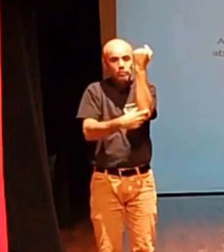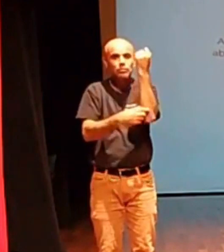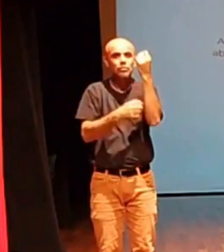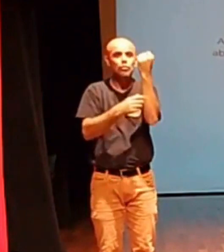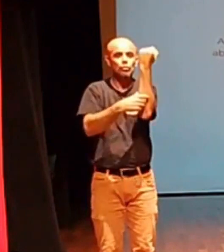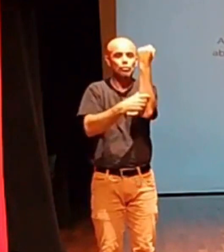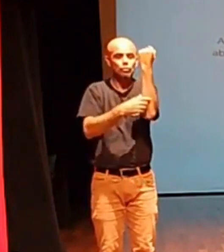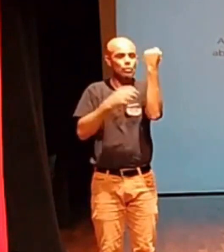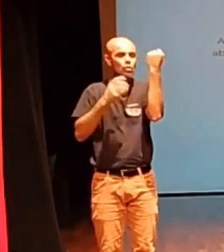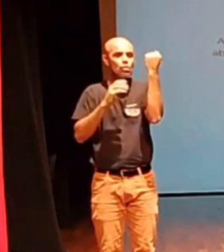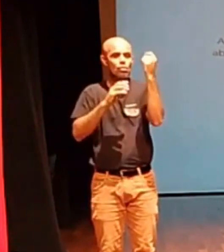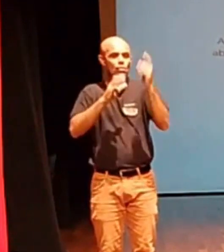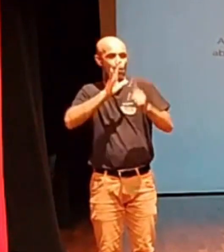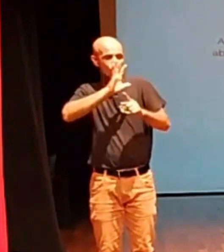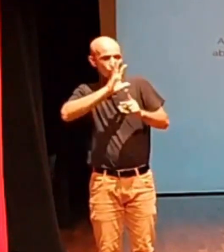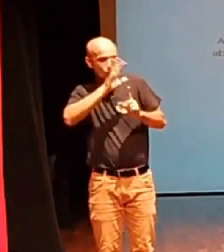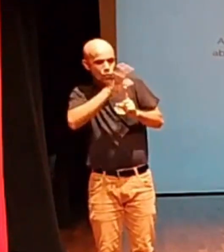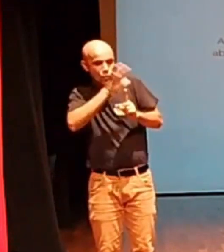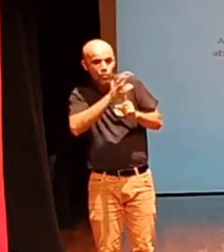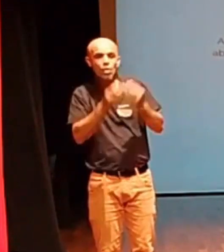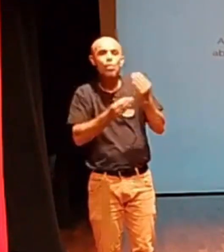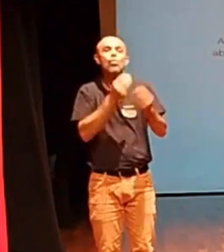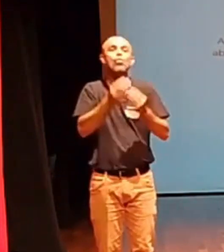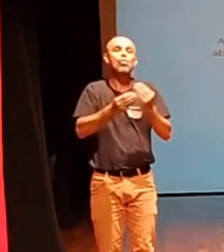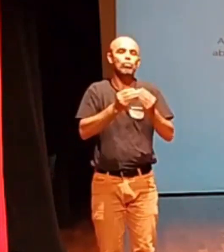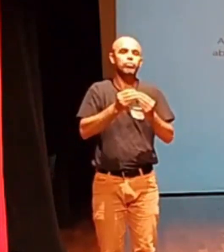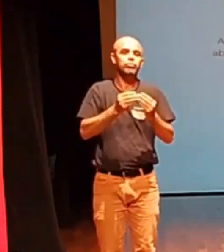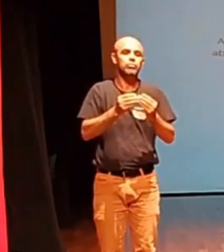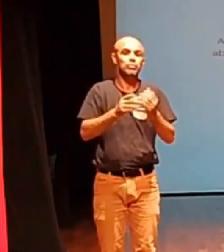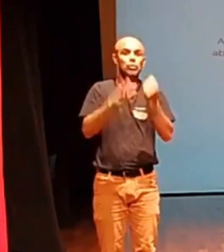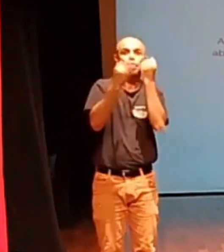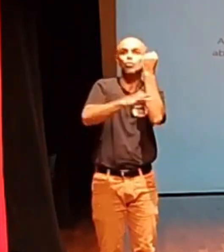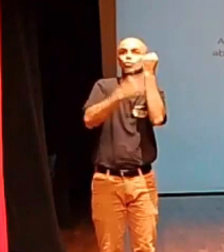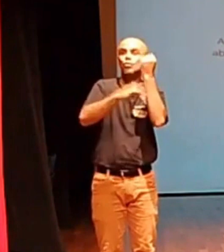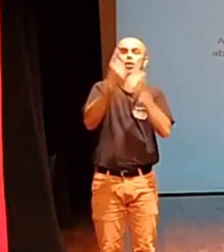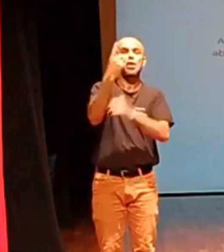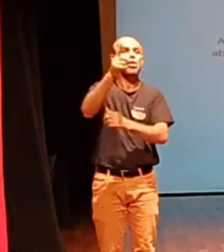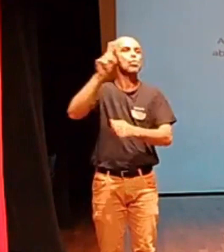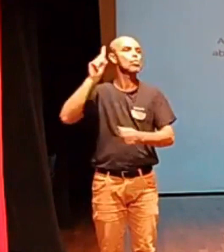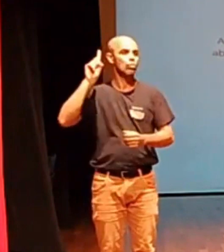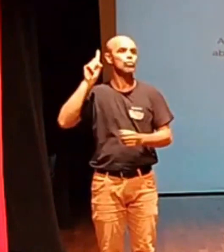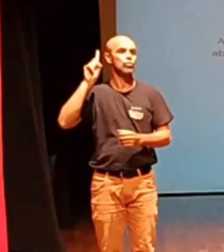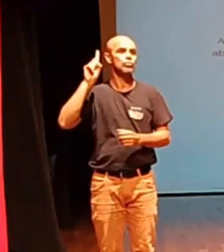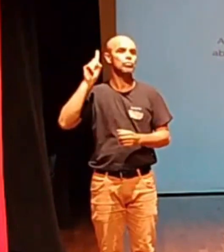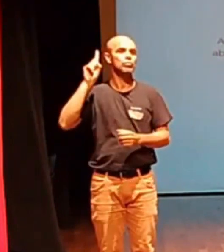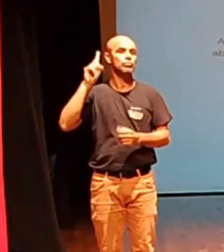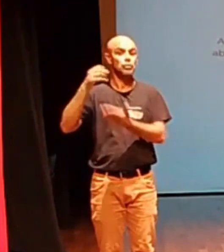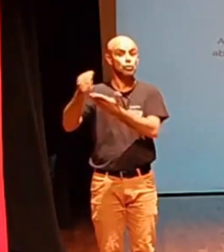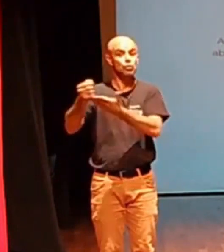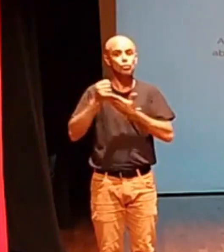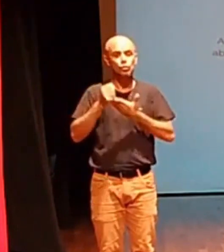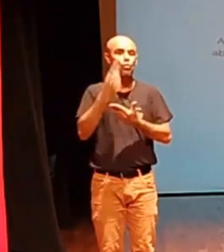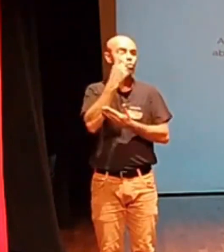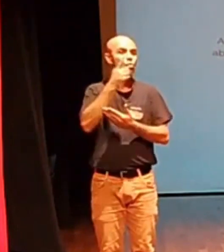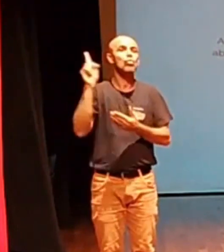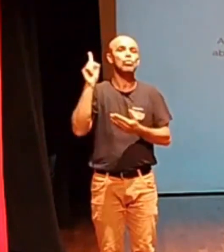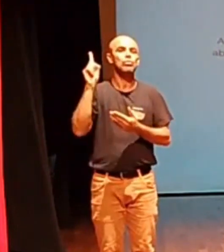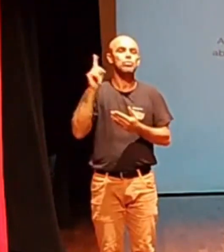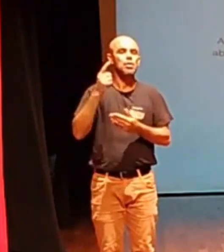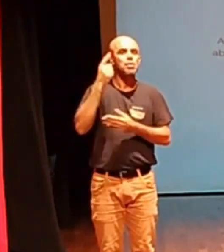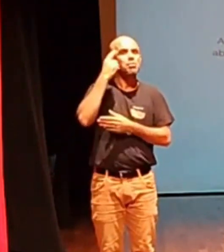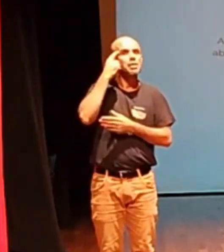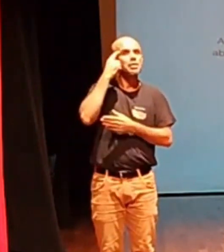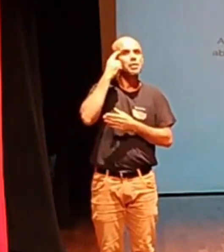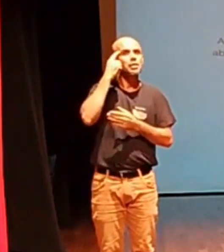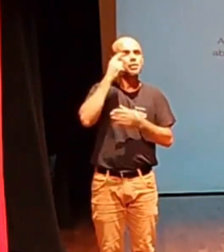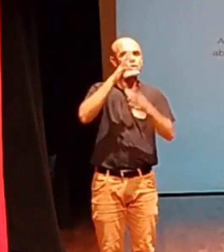gente não está aqui para olhar só para a dor. Dor é o último, é o estágio que traz o paciente para nós. Mas a gente tem que pensar